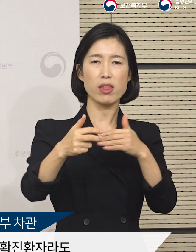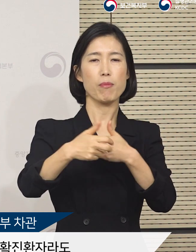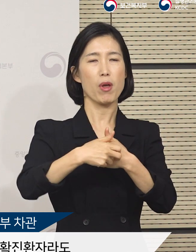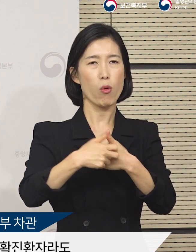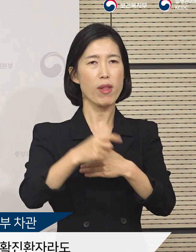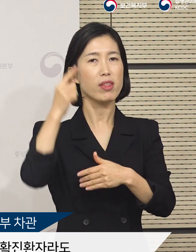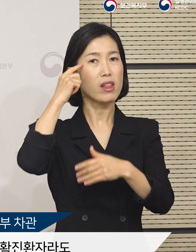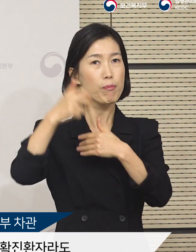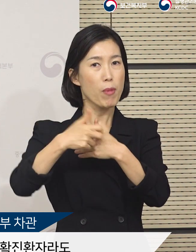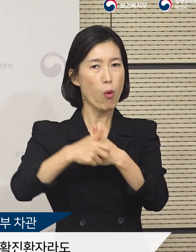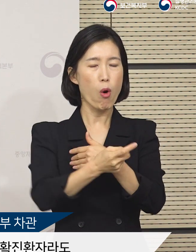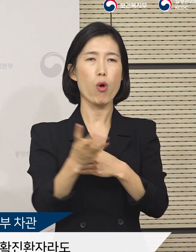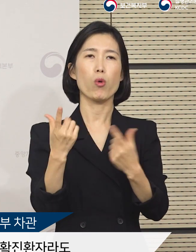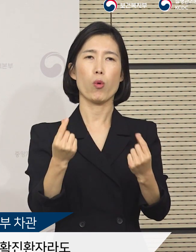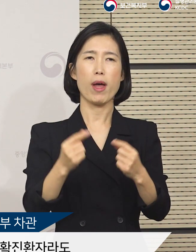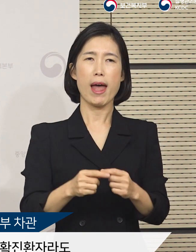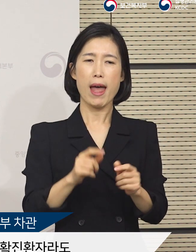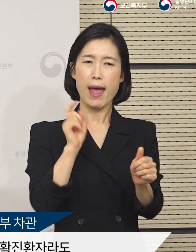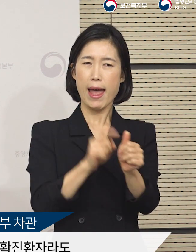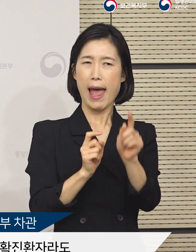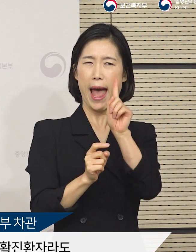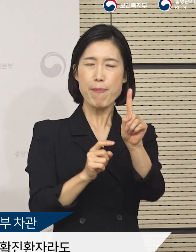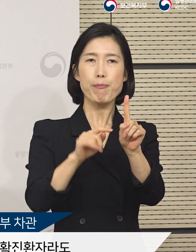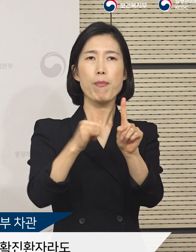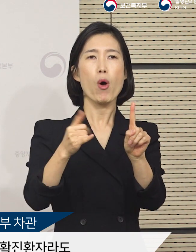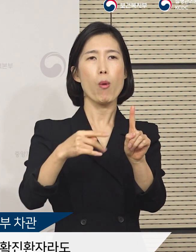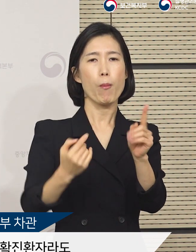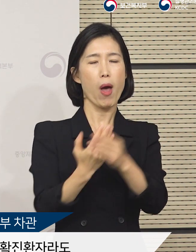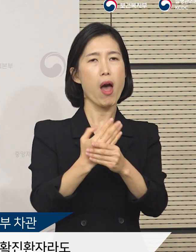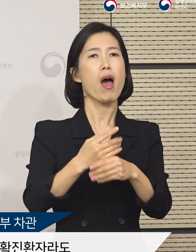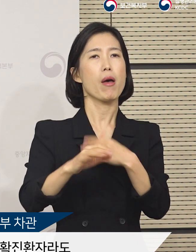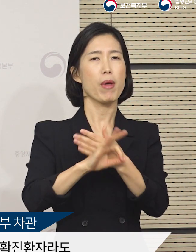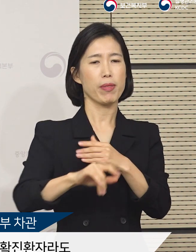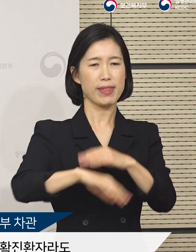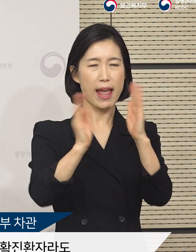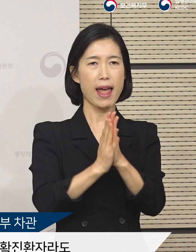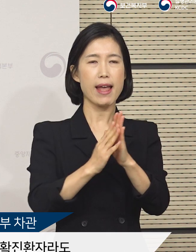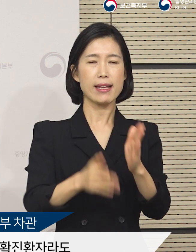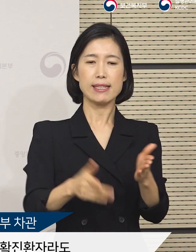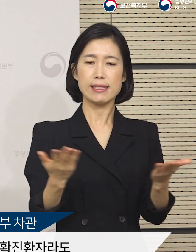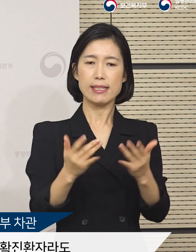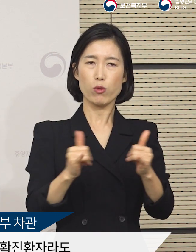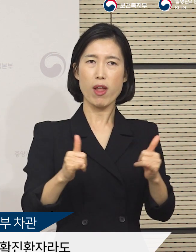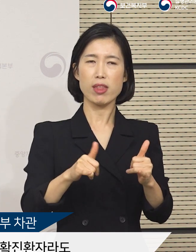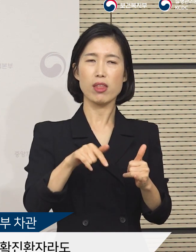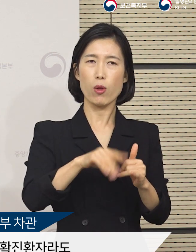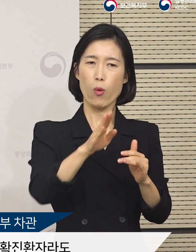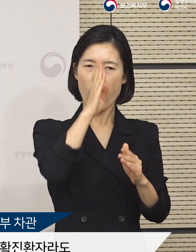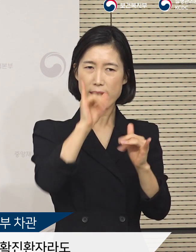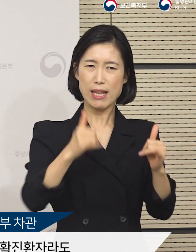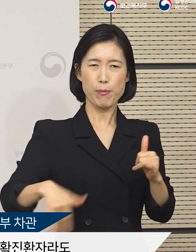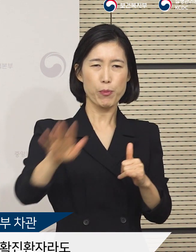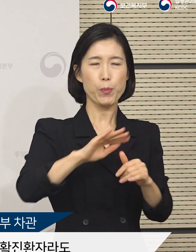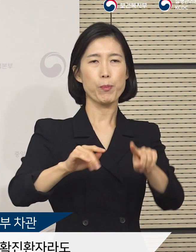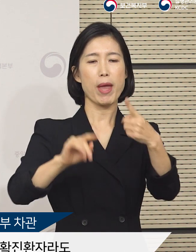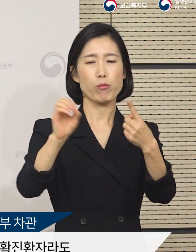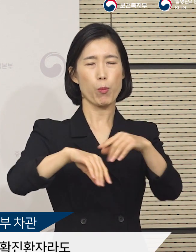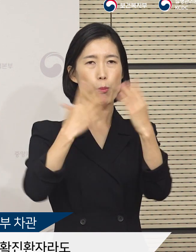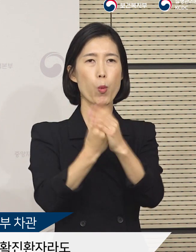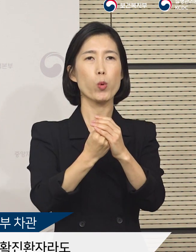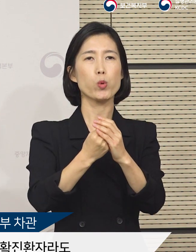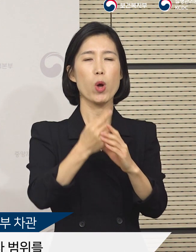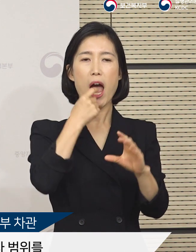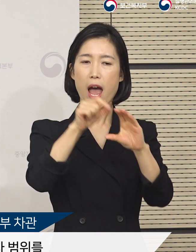대해서는 한 명의 확진 환자라도 발생할 경우 종사자와 환자 전원에 대하여 진단검사를